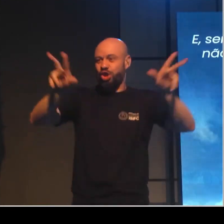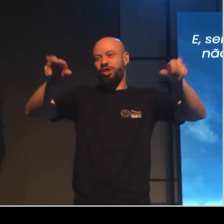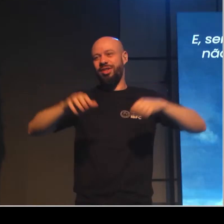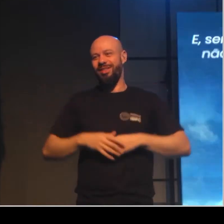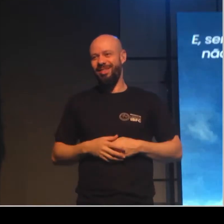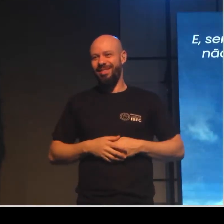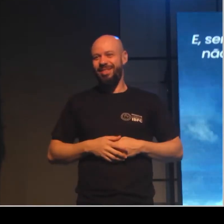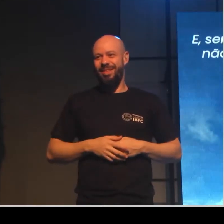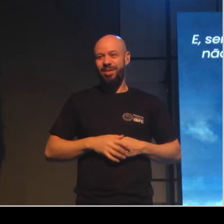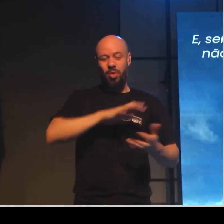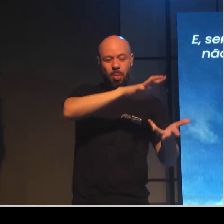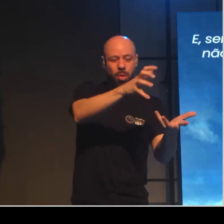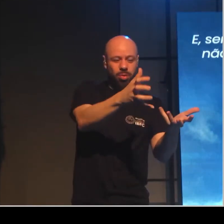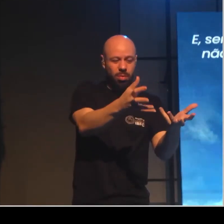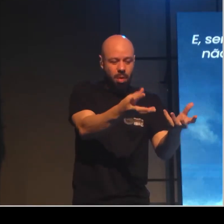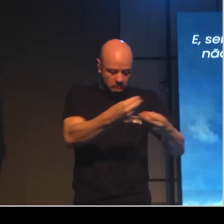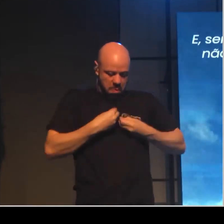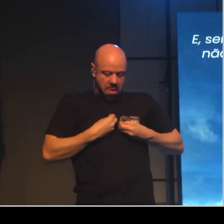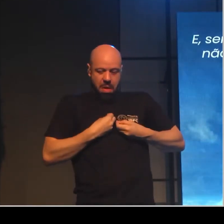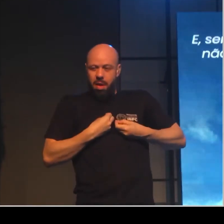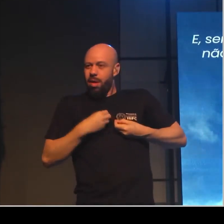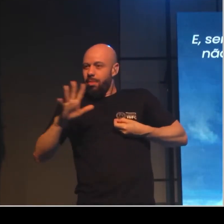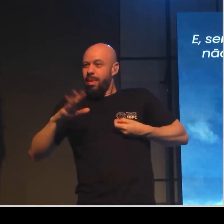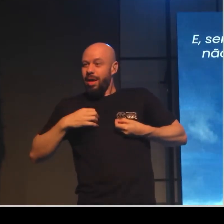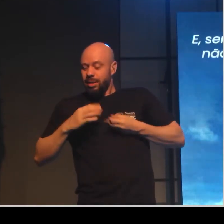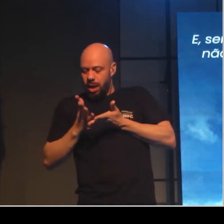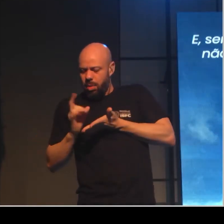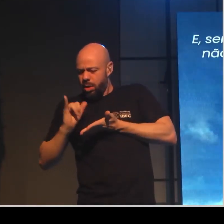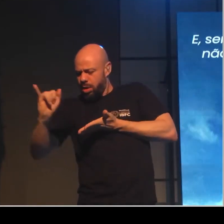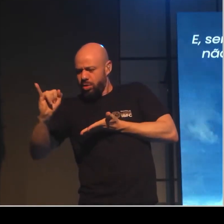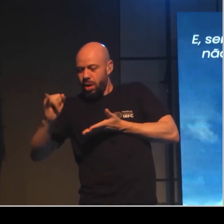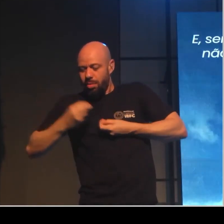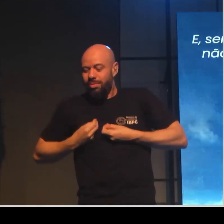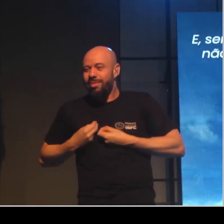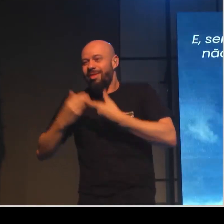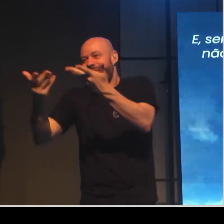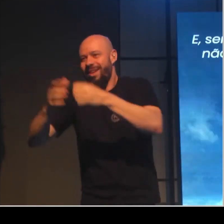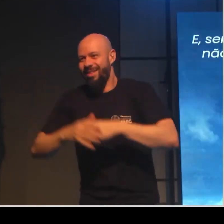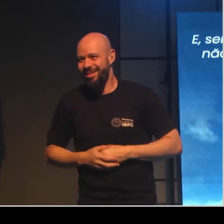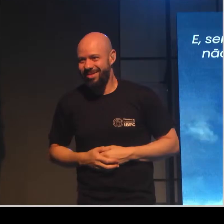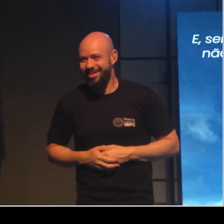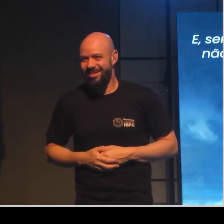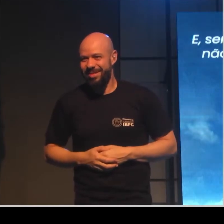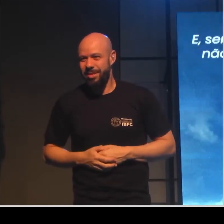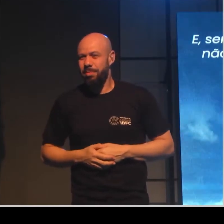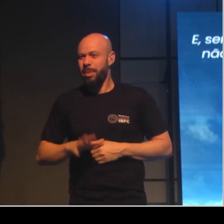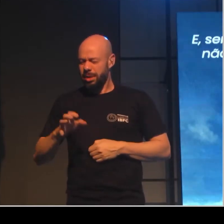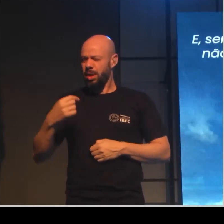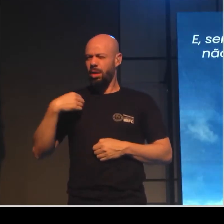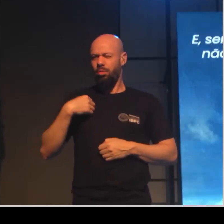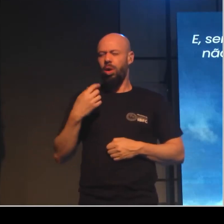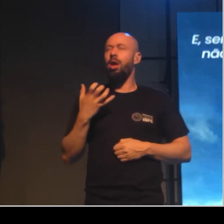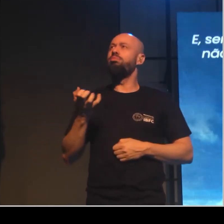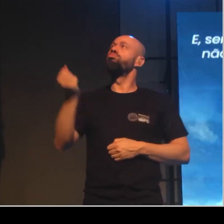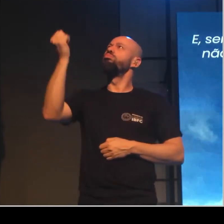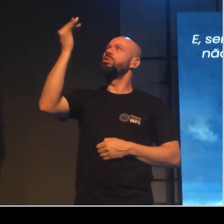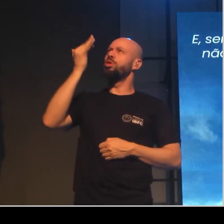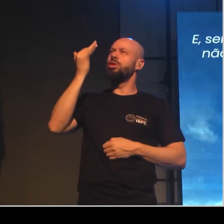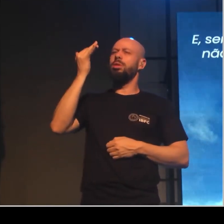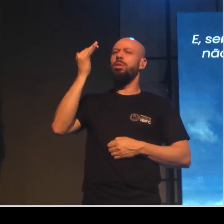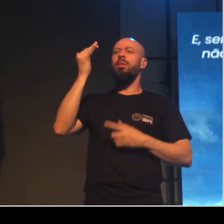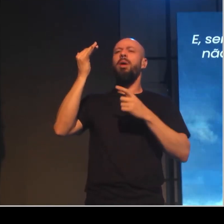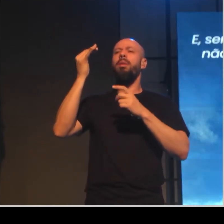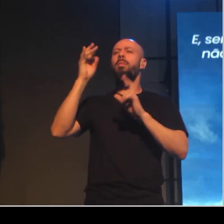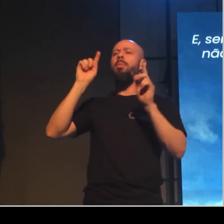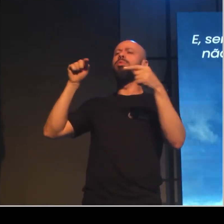sábios, se você quer ser abençoado, o que você quer fazer com a sua vida?